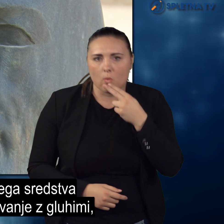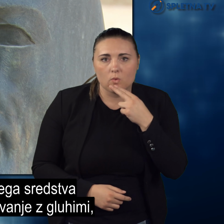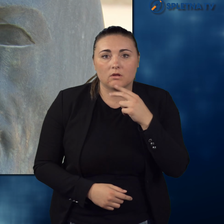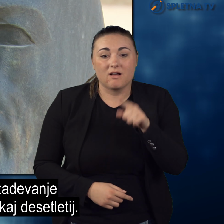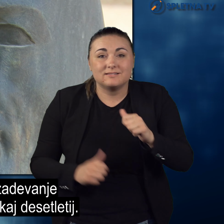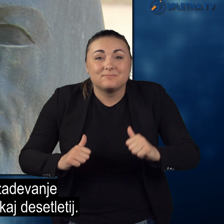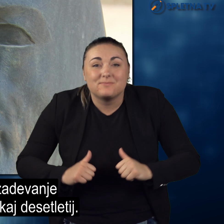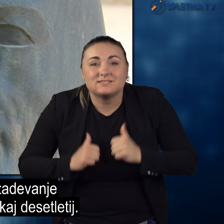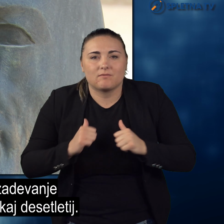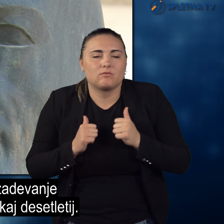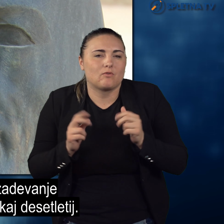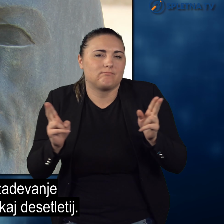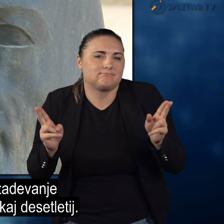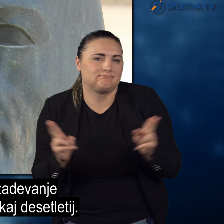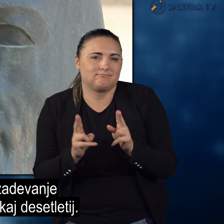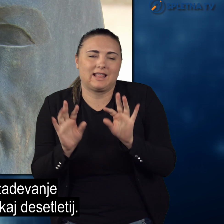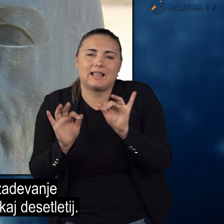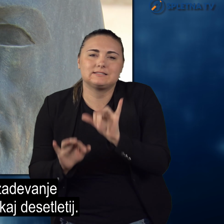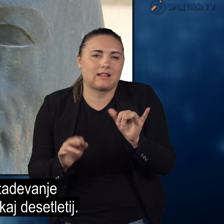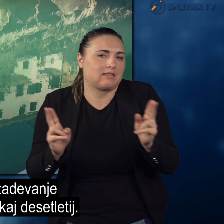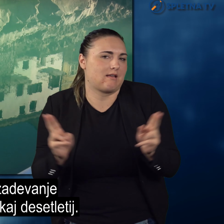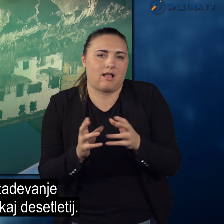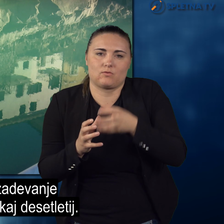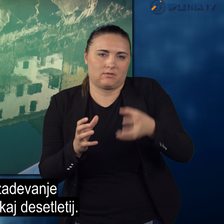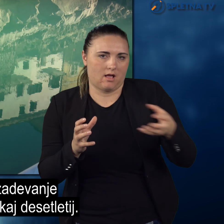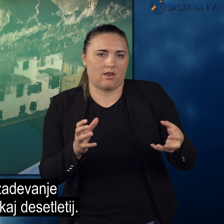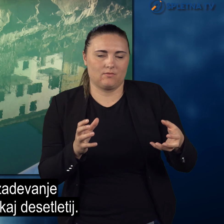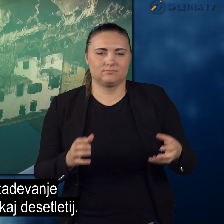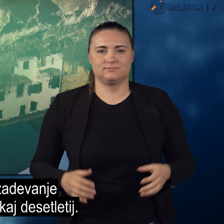gluhimi, je to prizadevanje trajalo le nekaj desetletij.